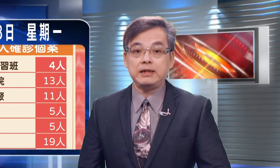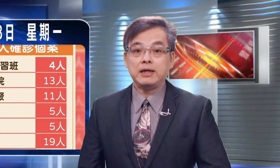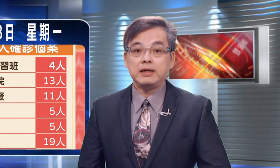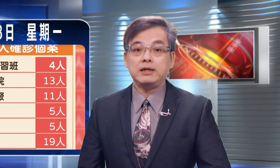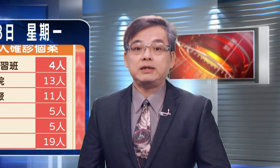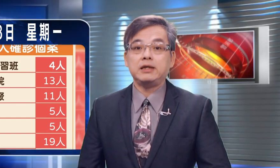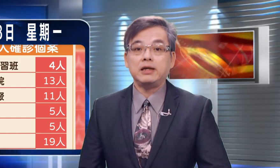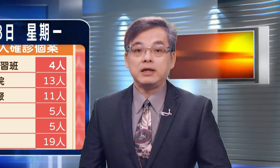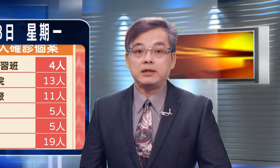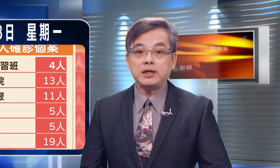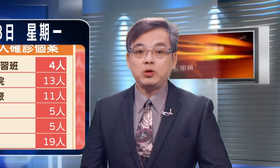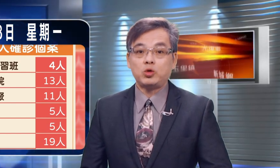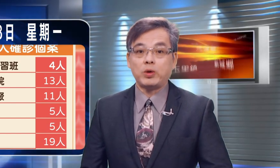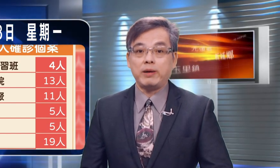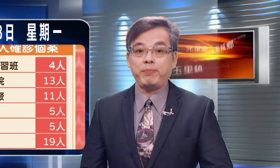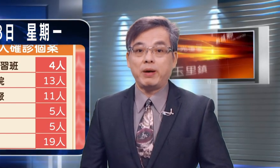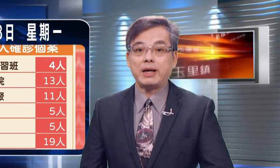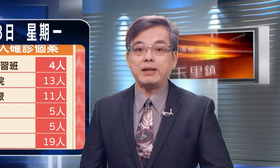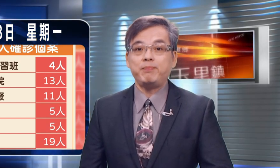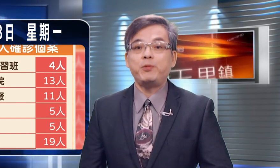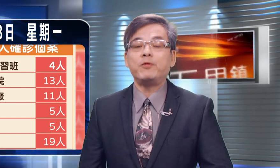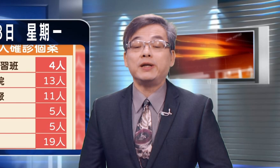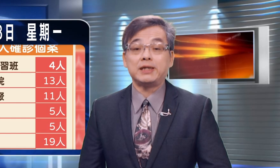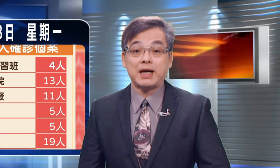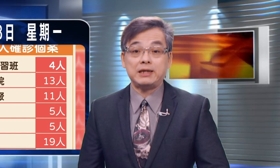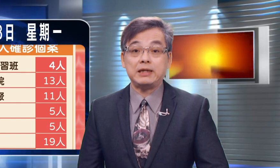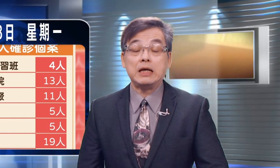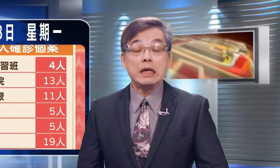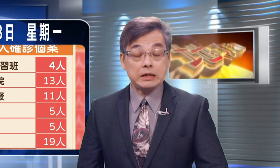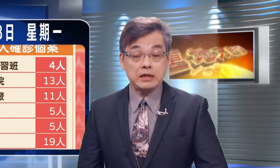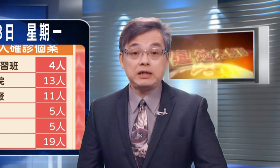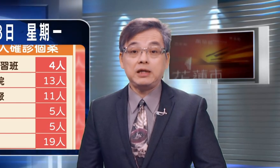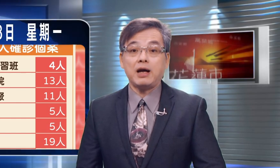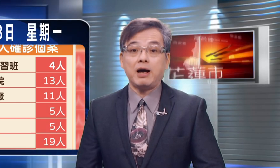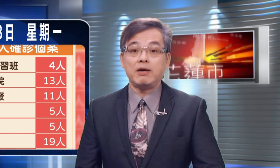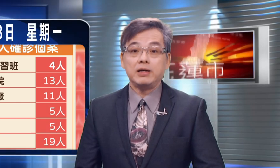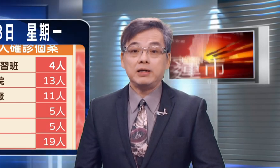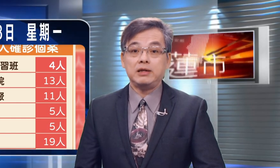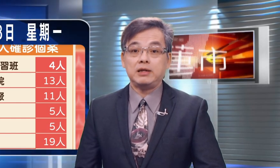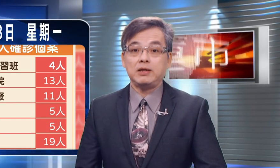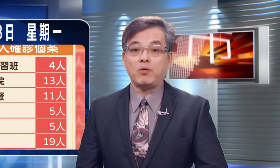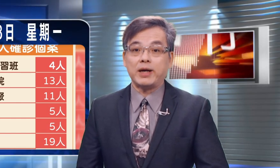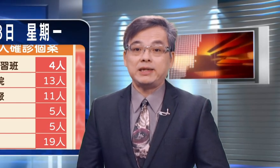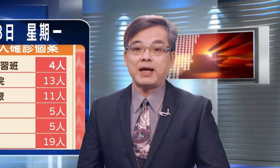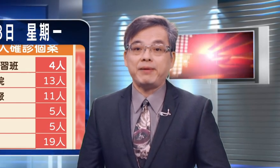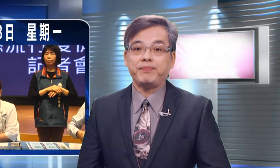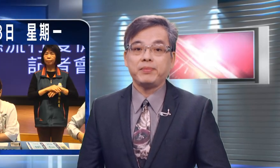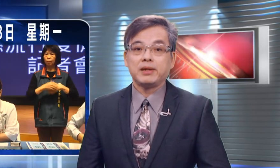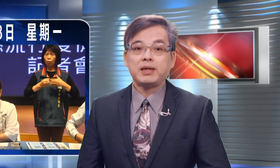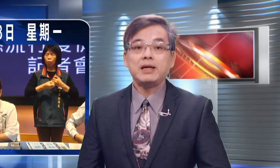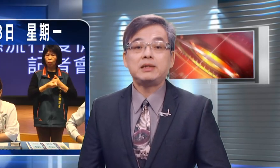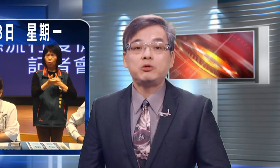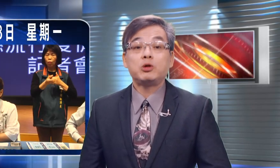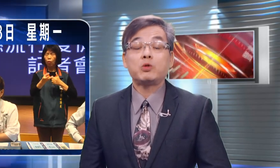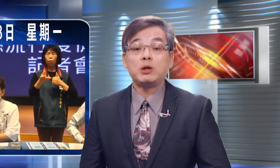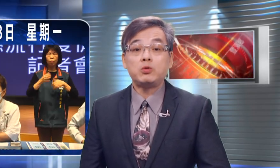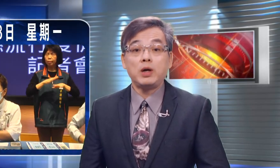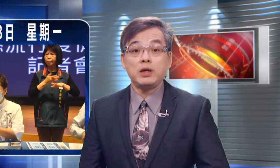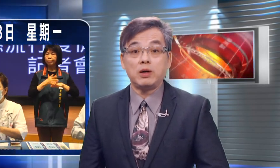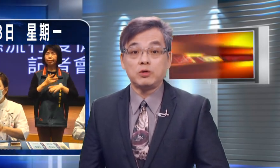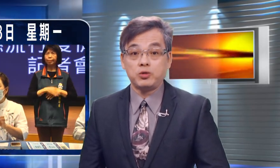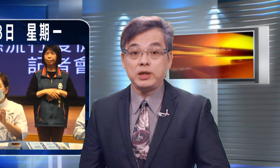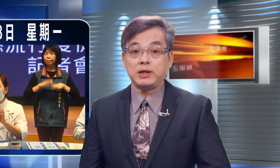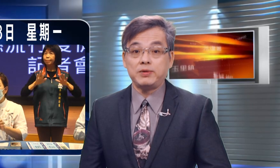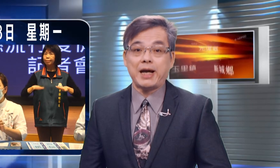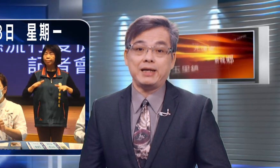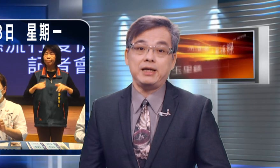技以及进水标杆部分的赛事17号已经完赛，但是却传出了